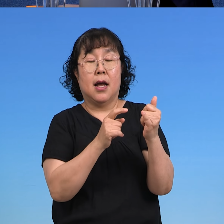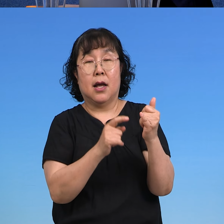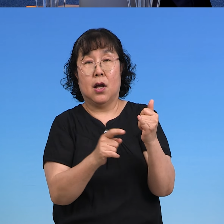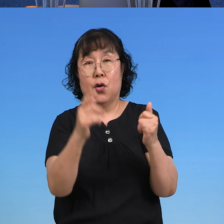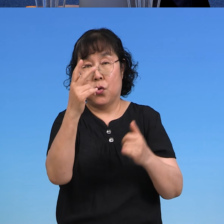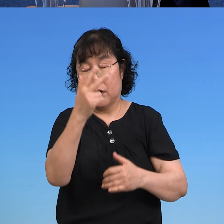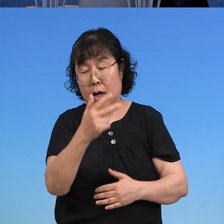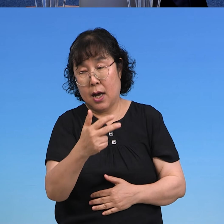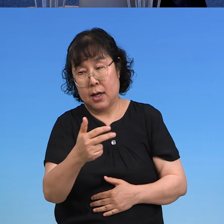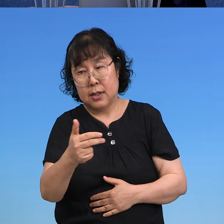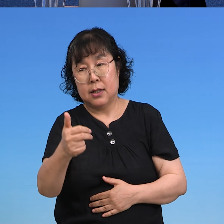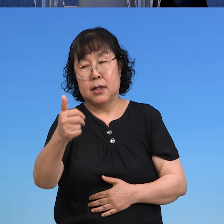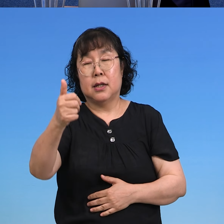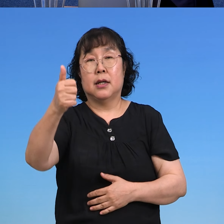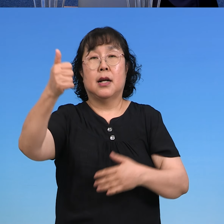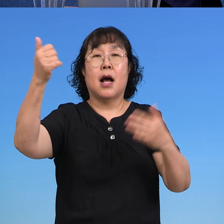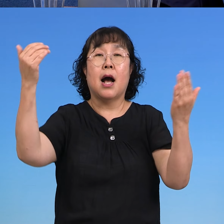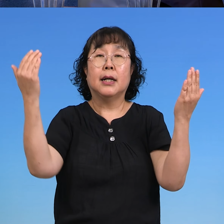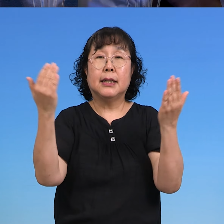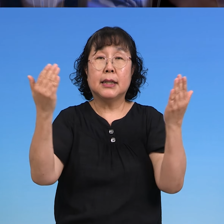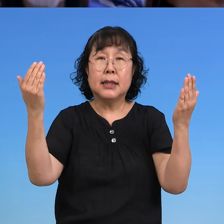주가 일하시네.